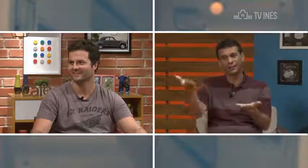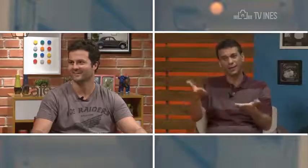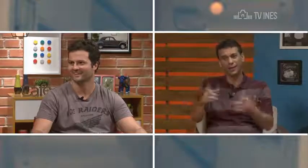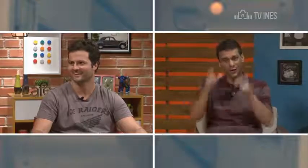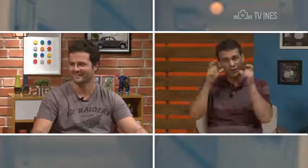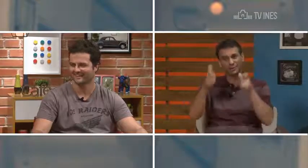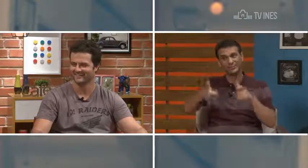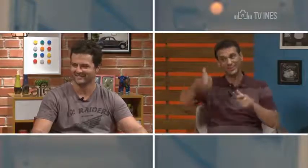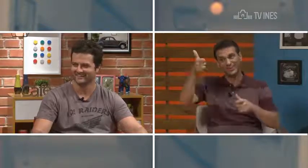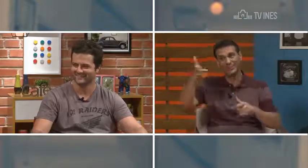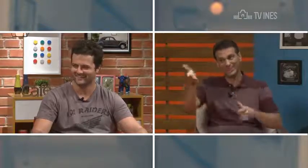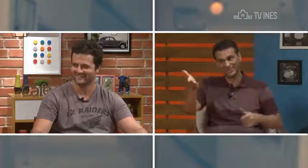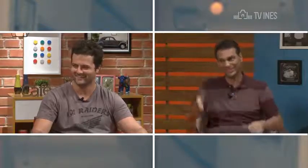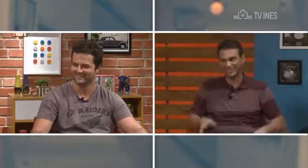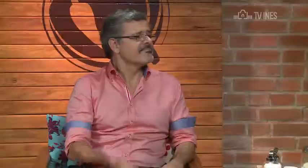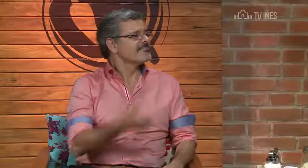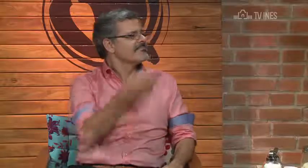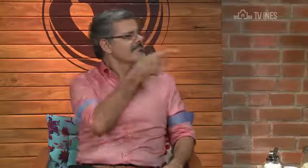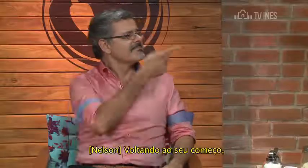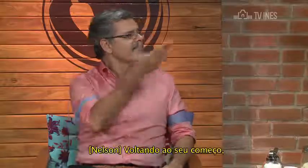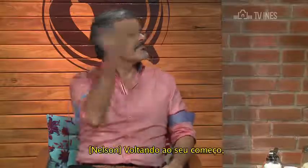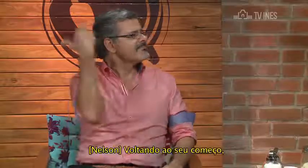agora.